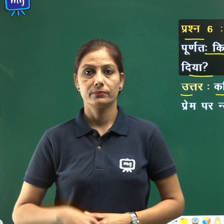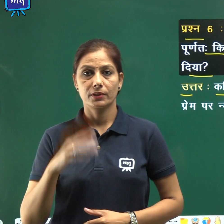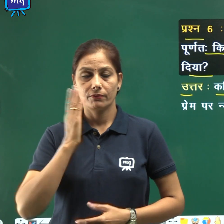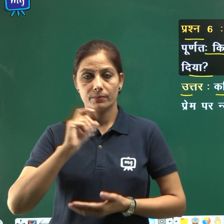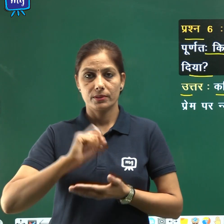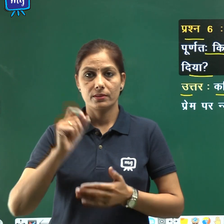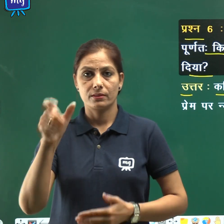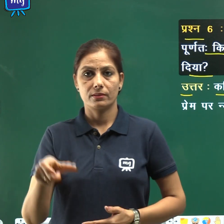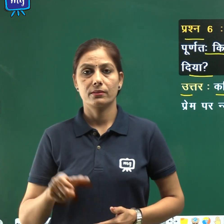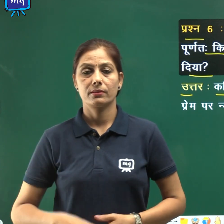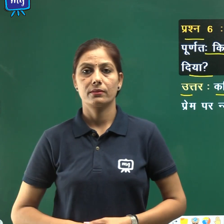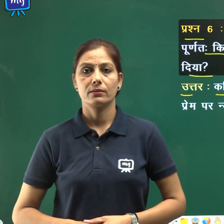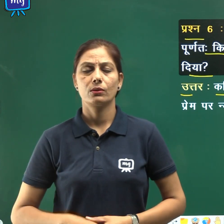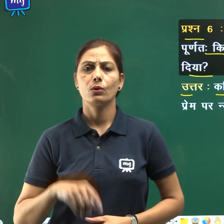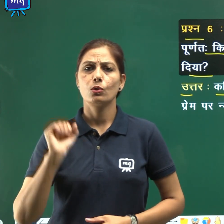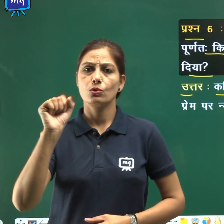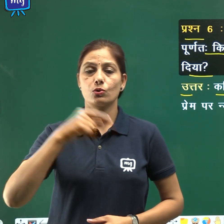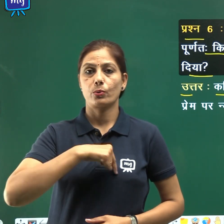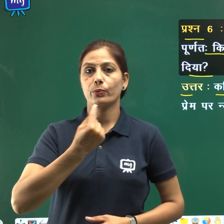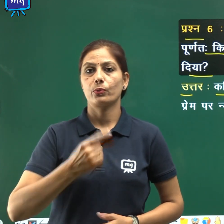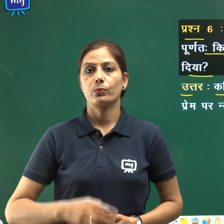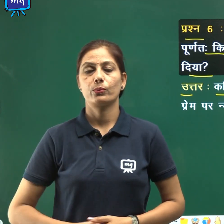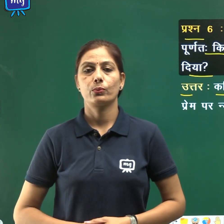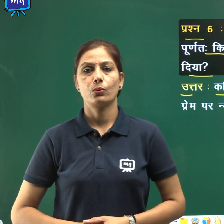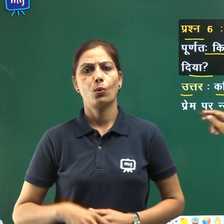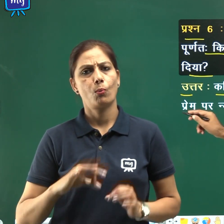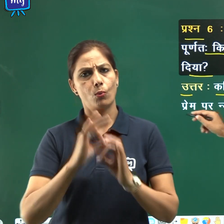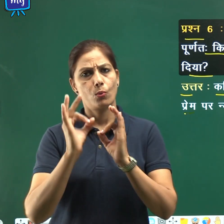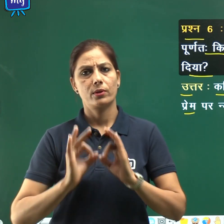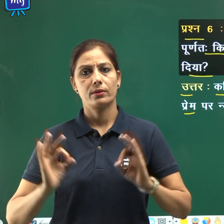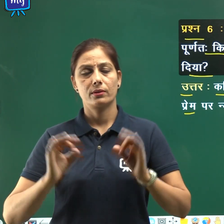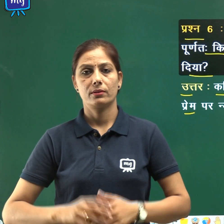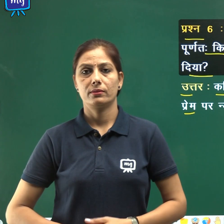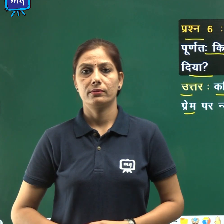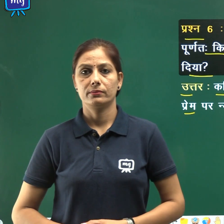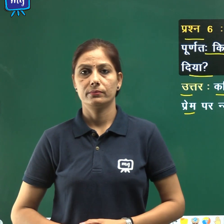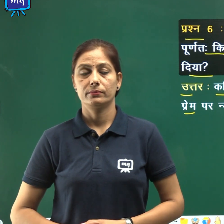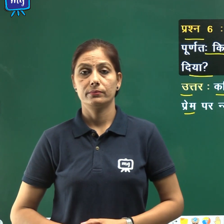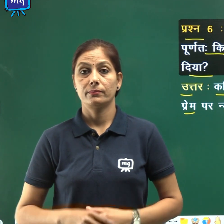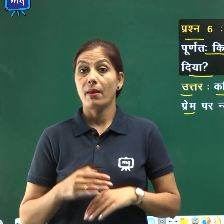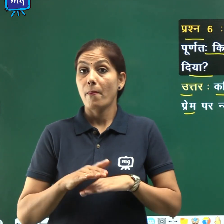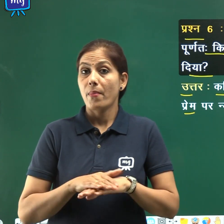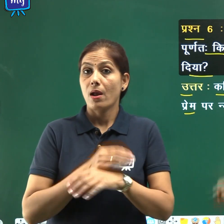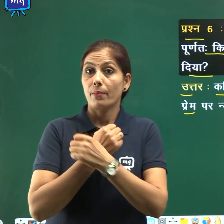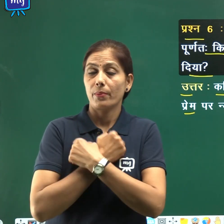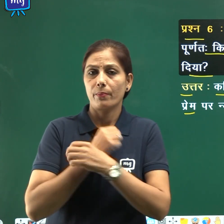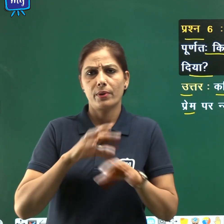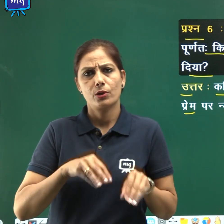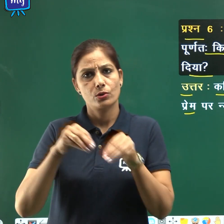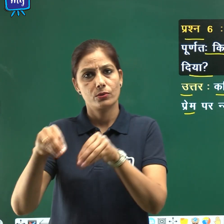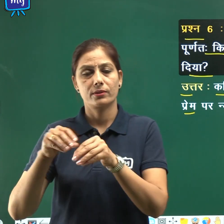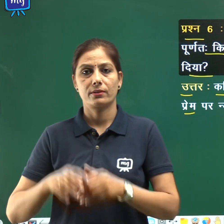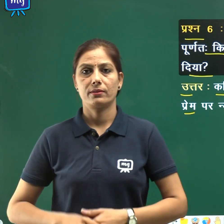ने स्वयं को पूर्णतः प्रेम पर न्यौछावर कर दिया।